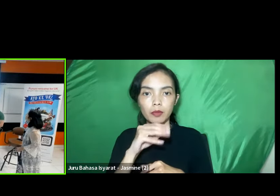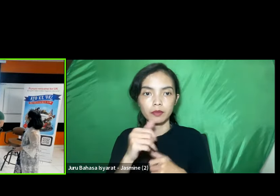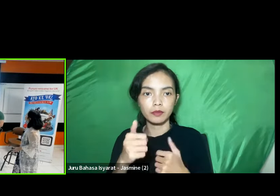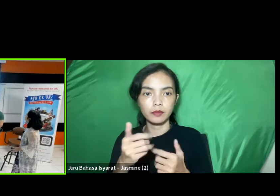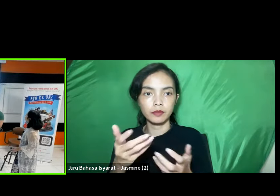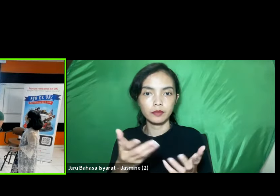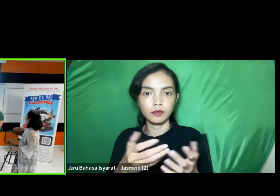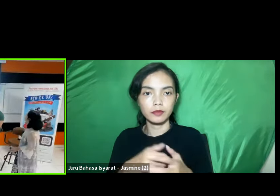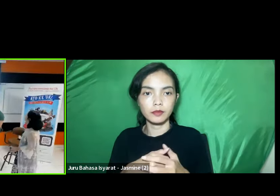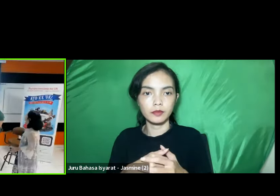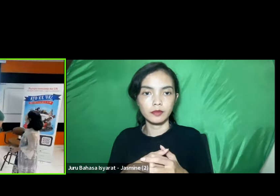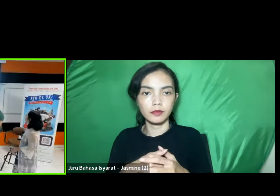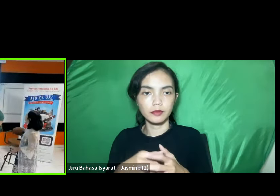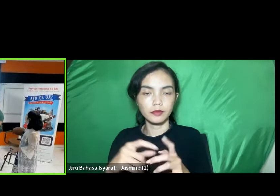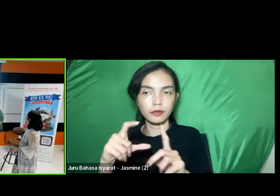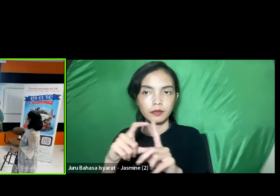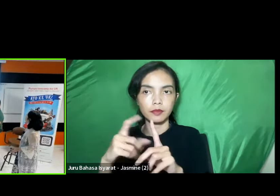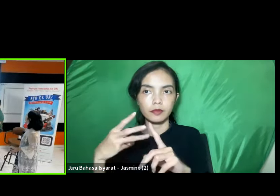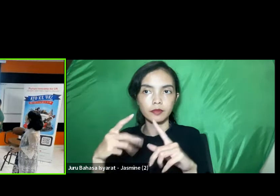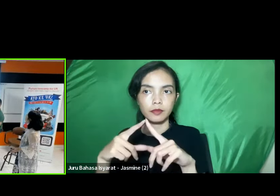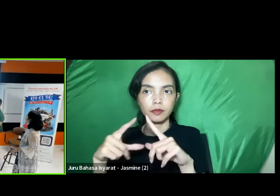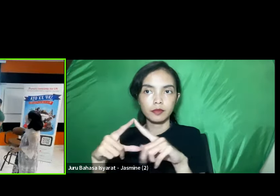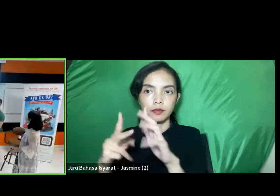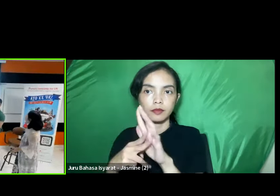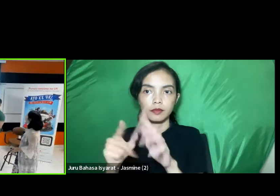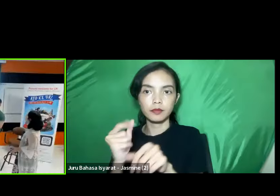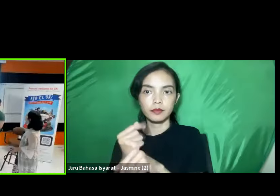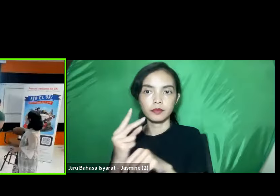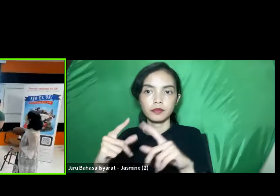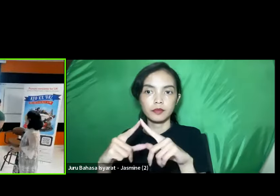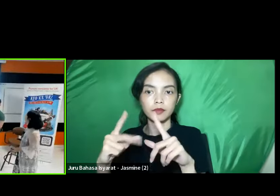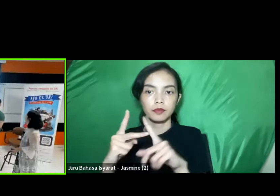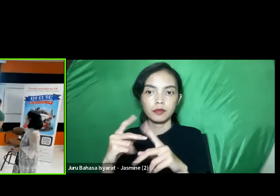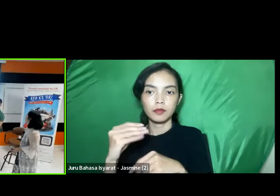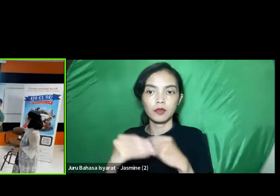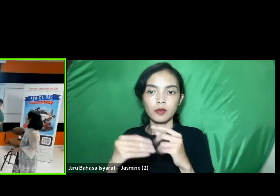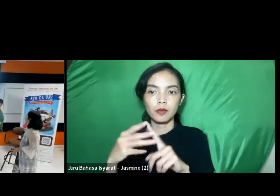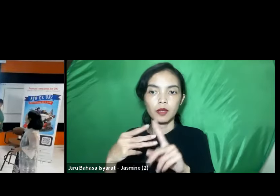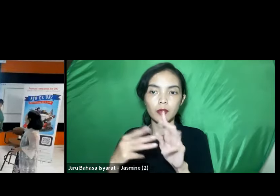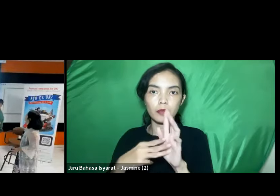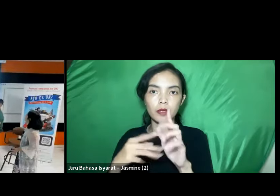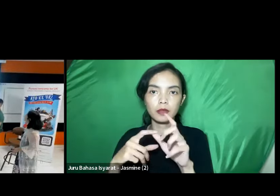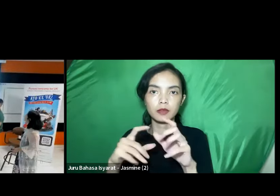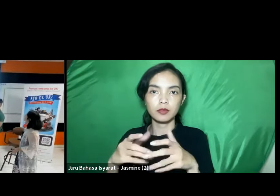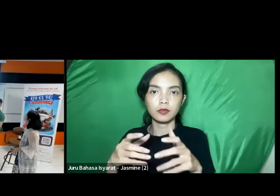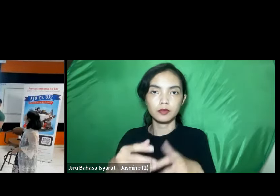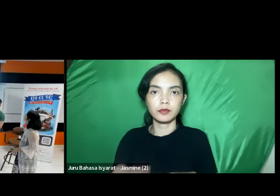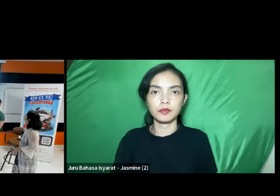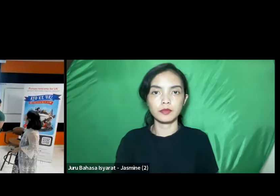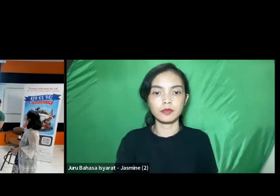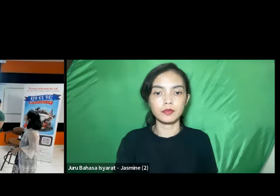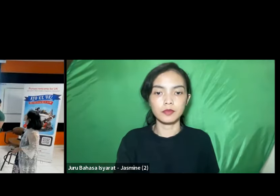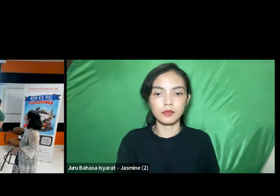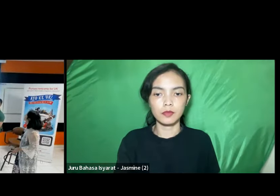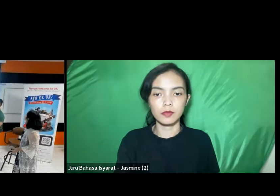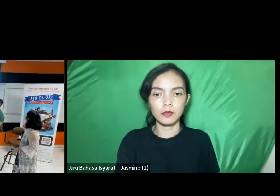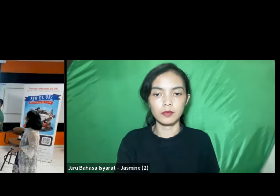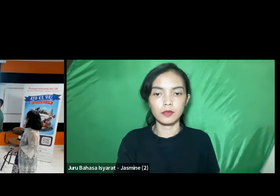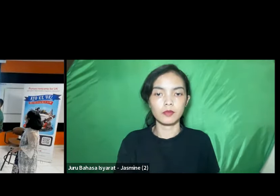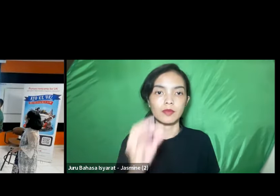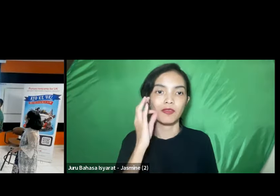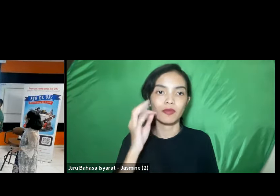mic-nya De dari bmf GR I Halo Kak sore